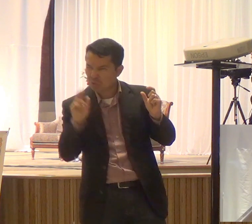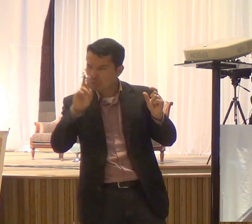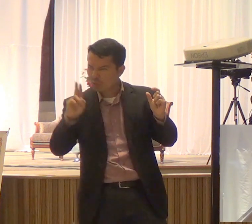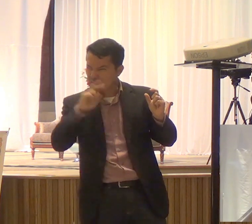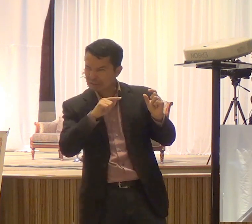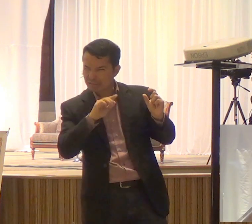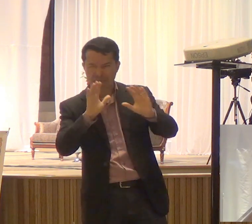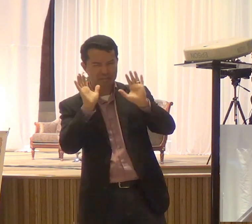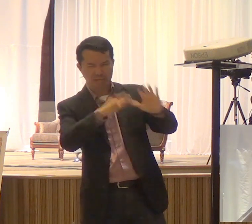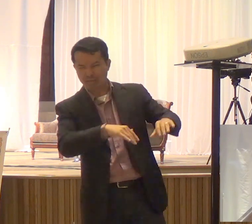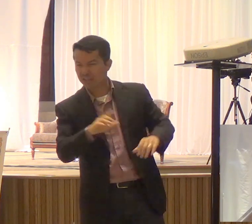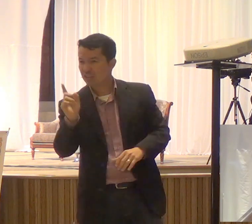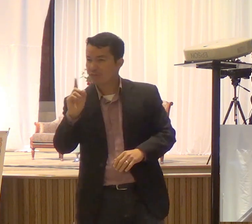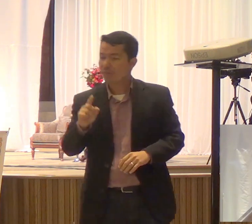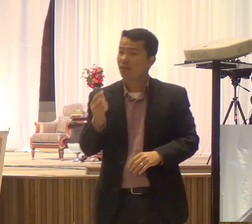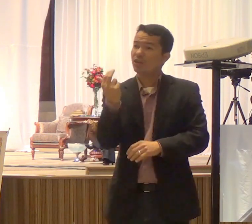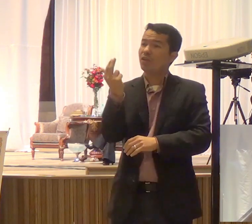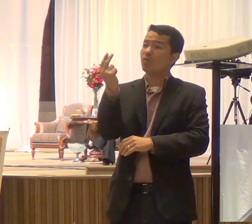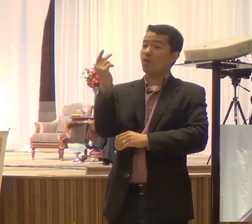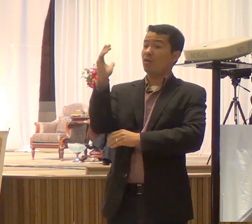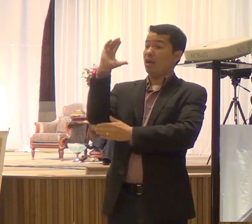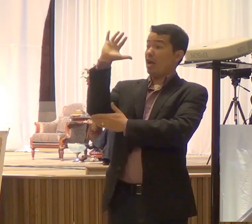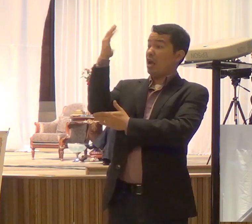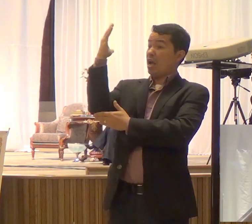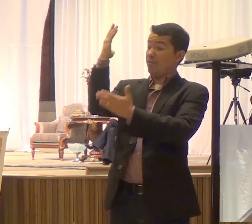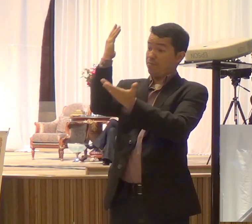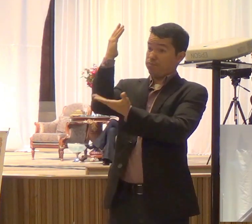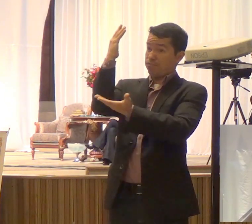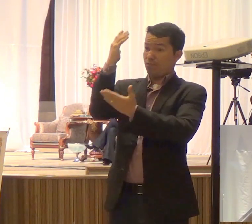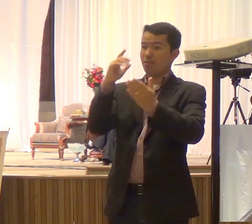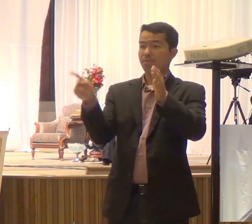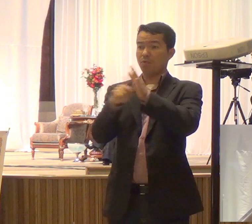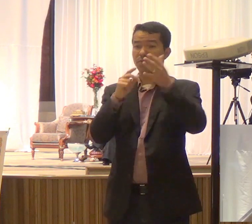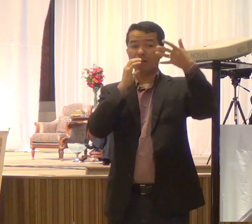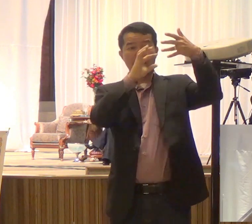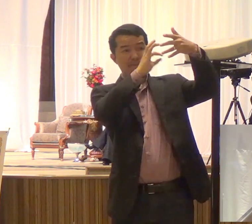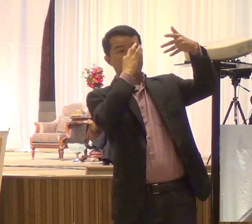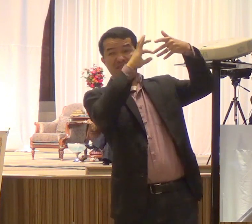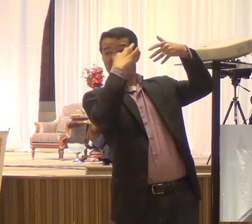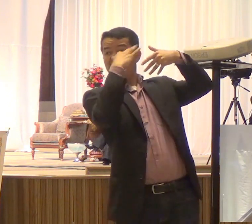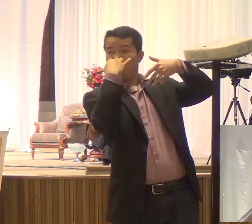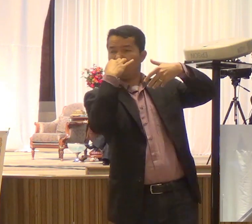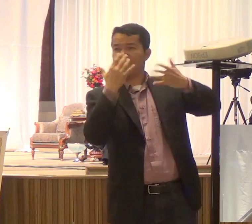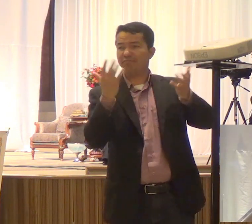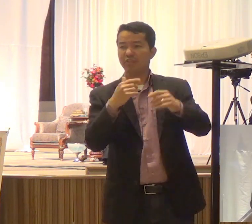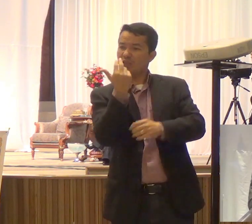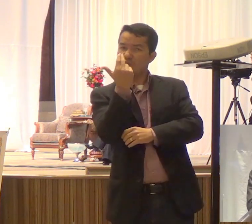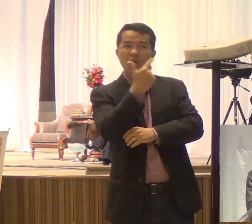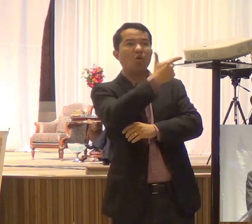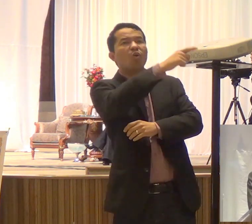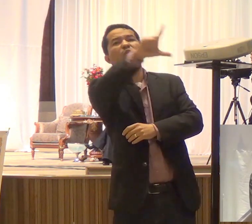o Senhor Deus: como a árvore da videira entre as árvores do bosque que tenho entregue ao fogo para que seja consumido,